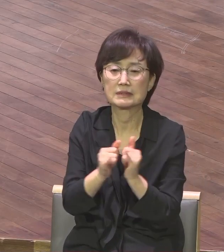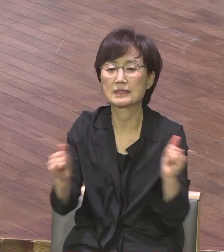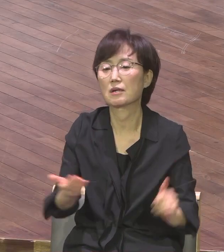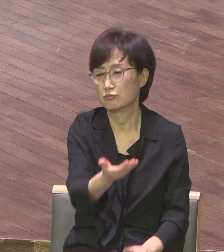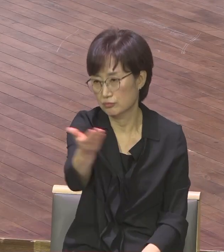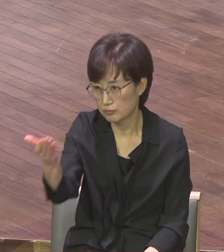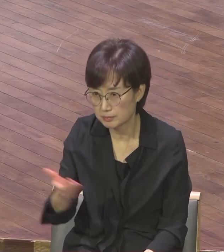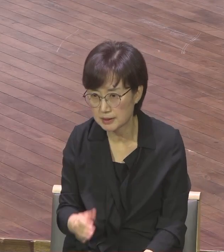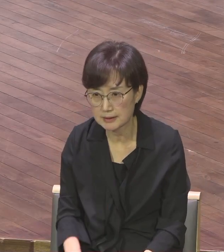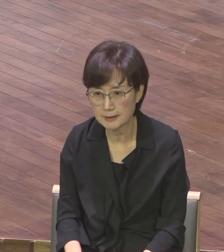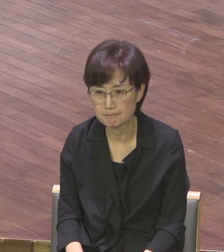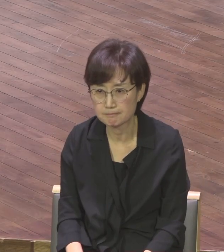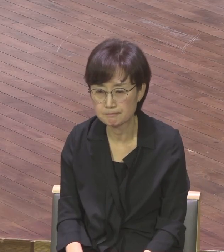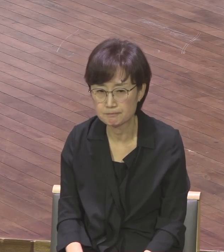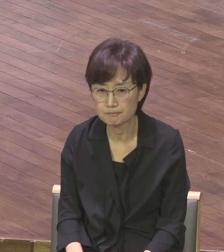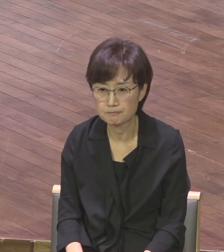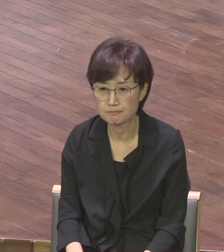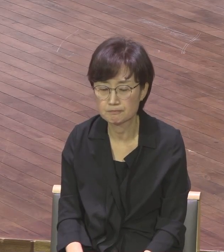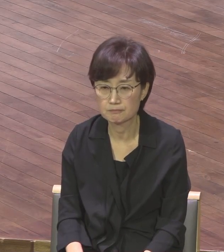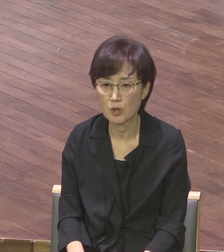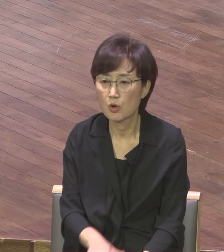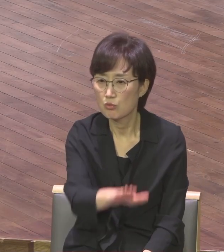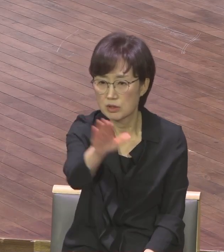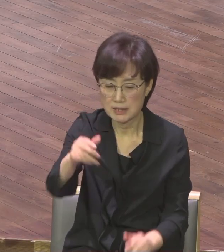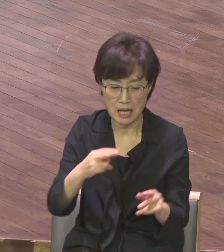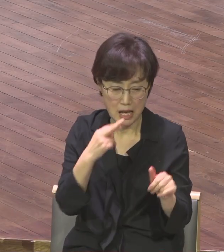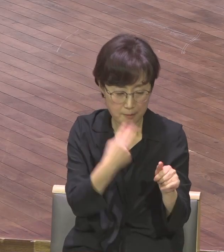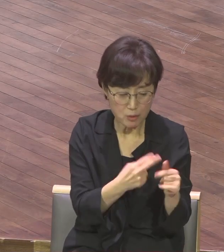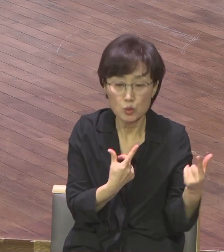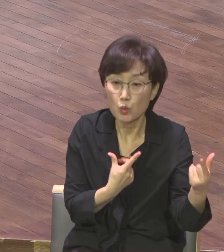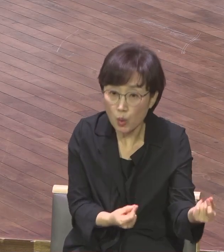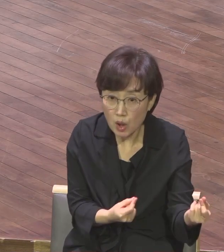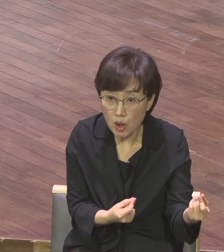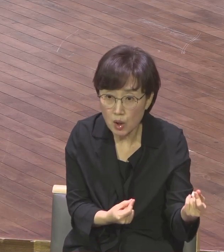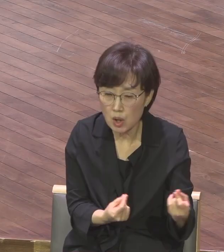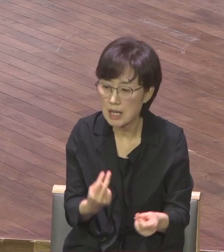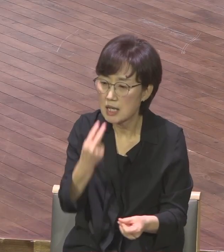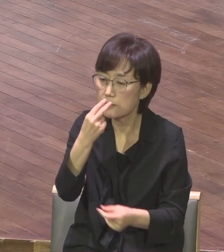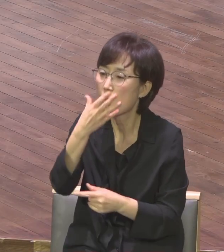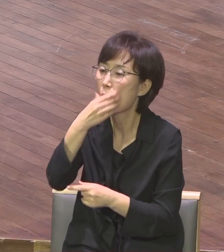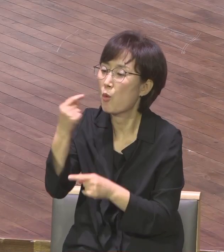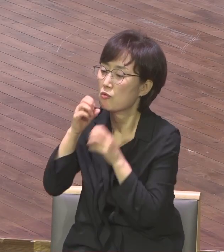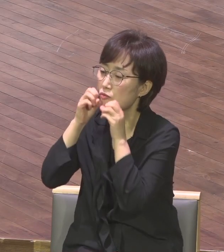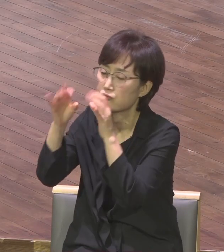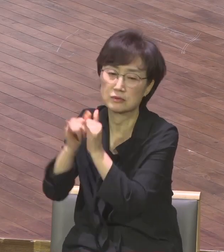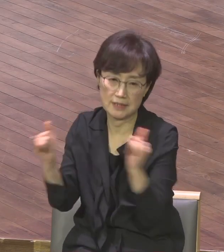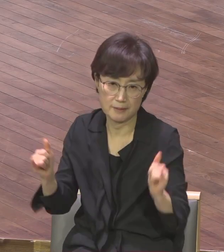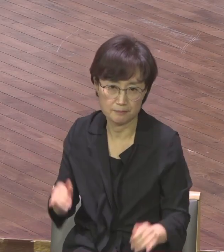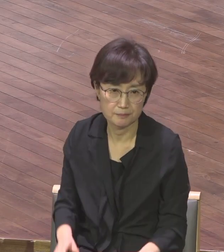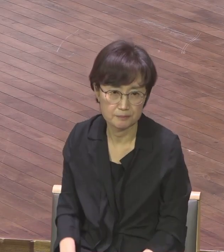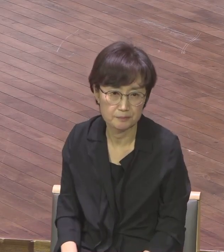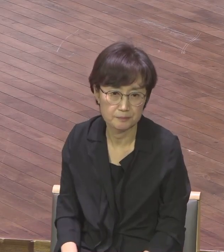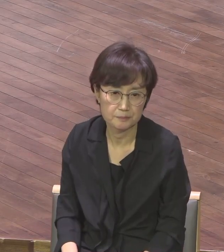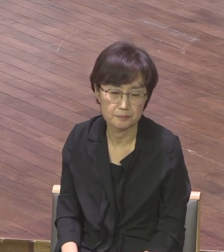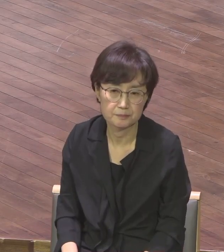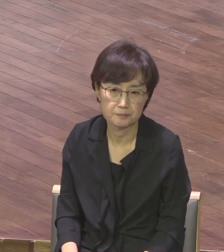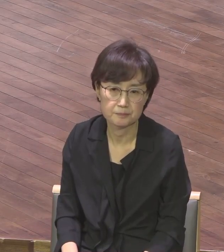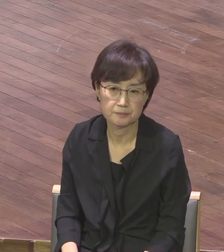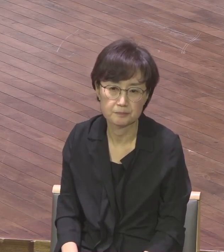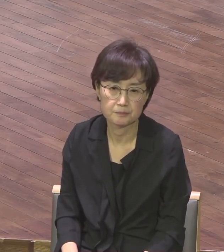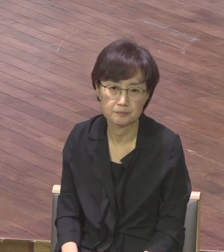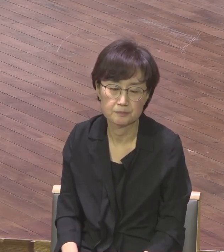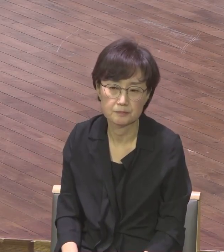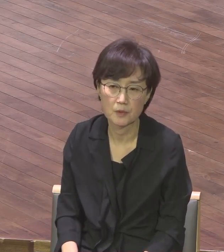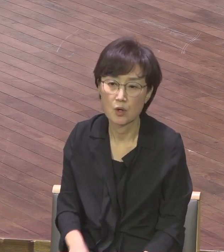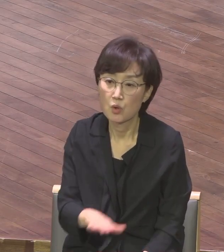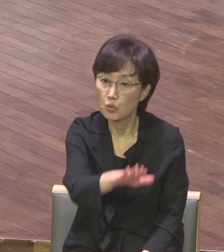다르지 생명의 복음을 정언하는 전도자, 동일한 영적 의미예요. 같은 의미입니다. 특별히 이런